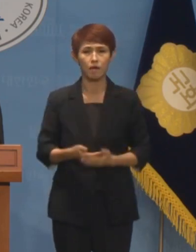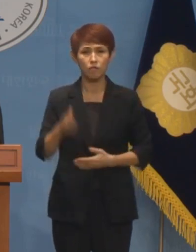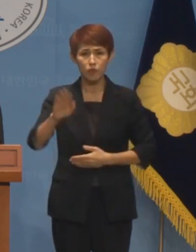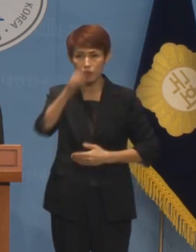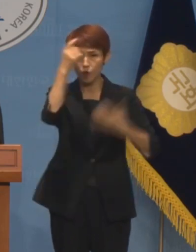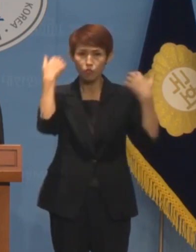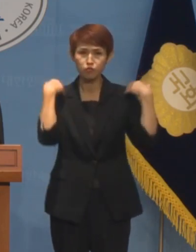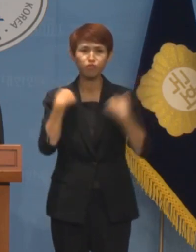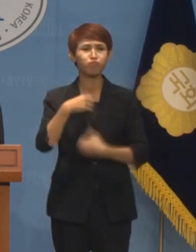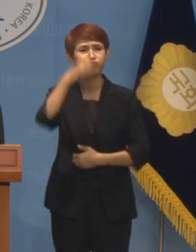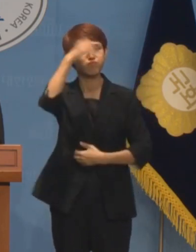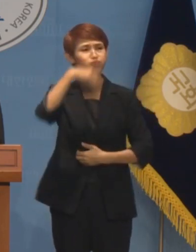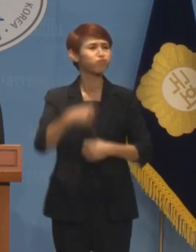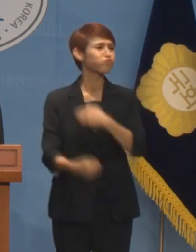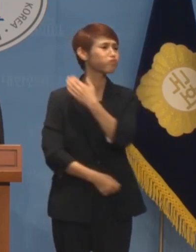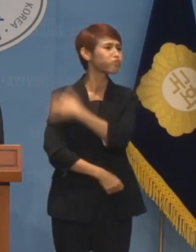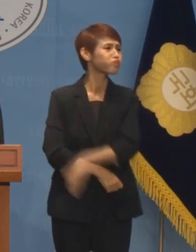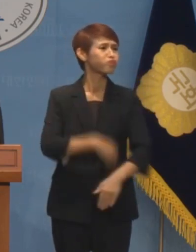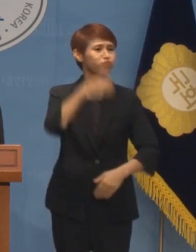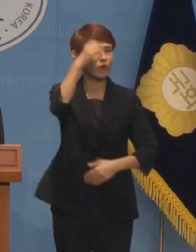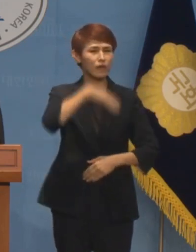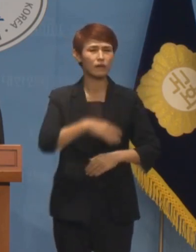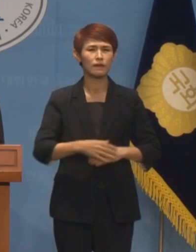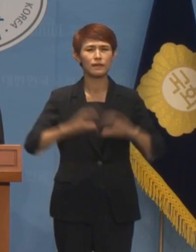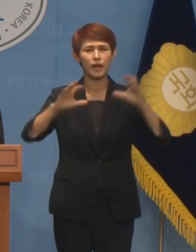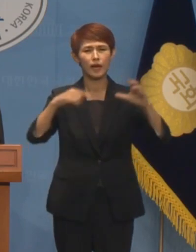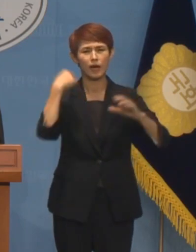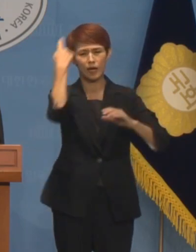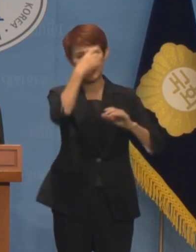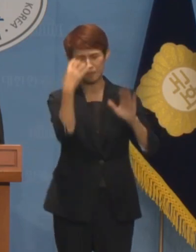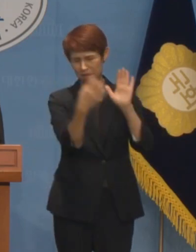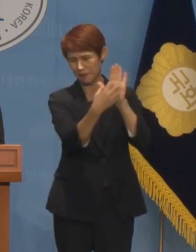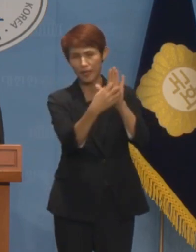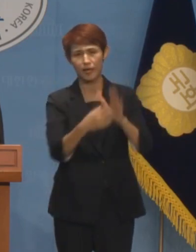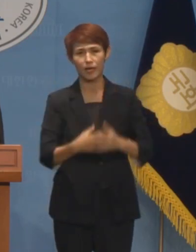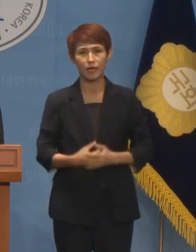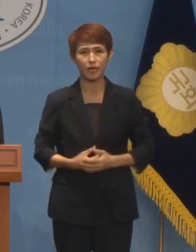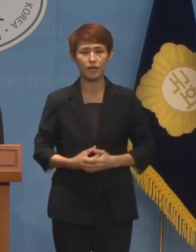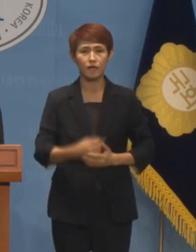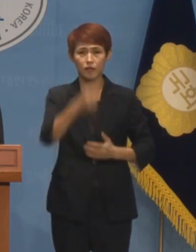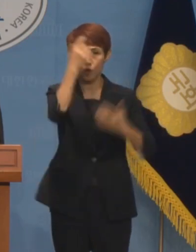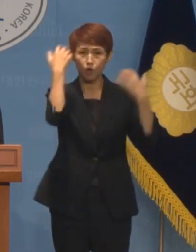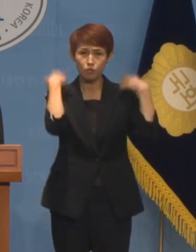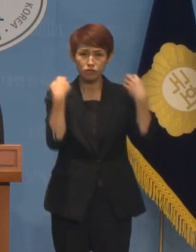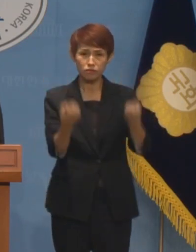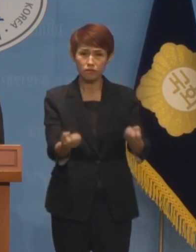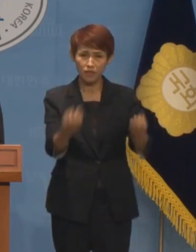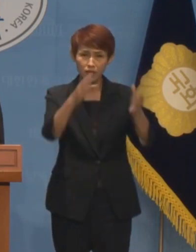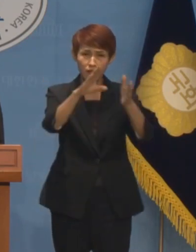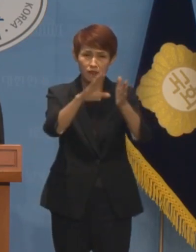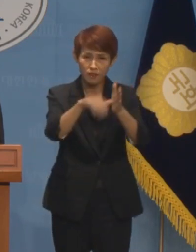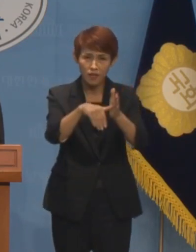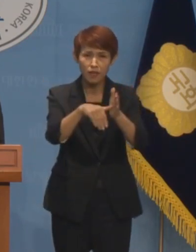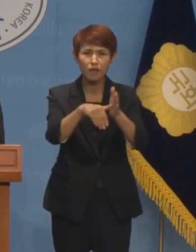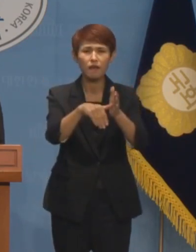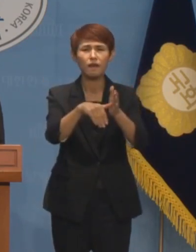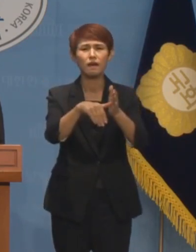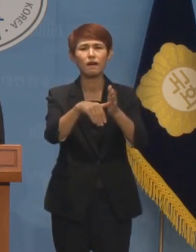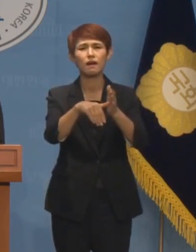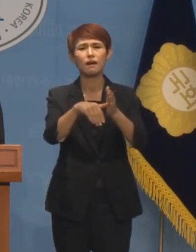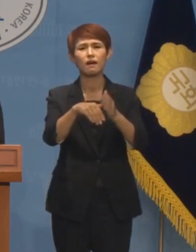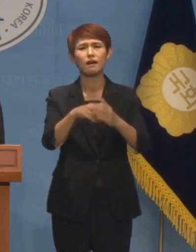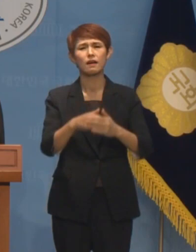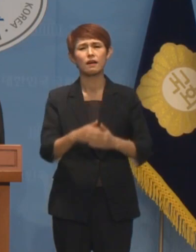정부는 모르쇠로 일관하여 국가 망신을 시키더니 결국 정부 부처가 주최하는 국제 행사마저